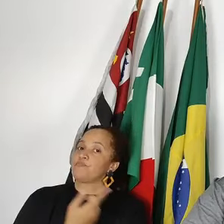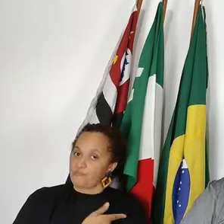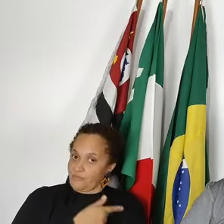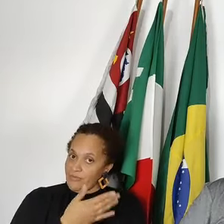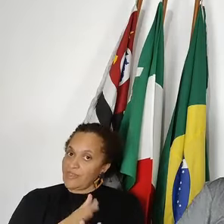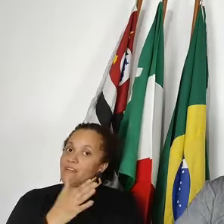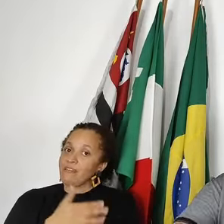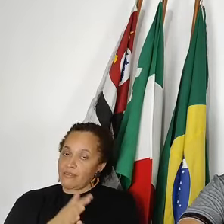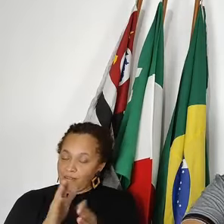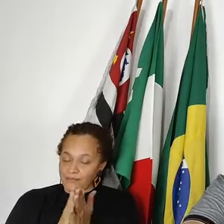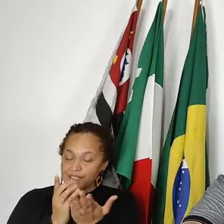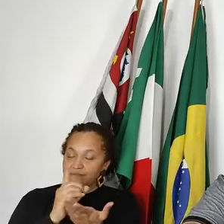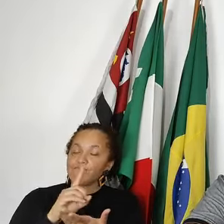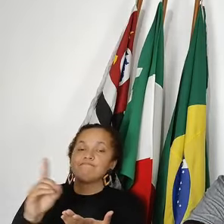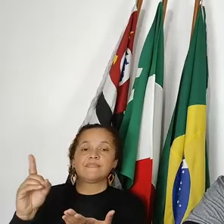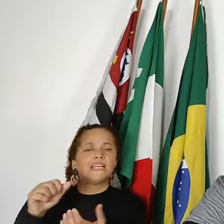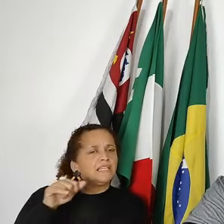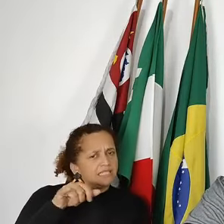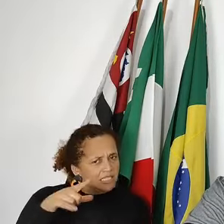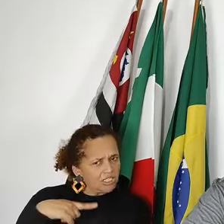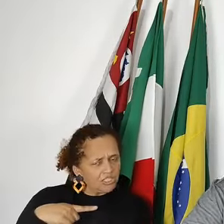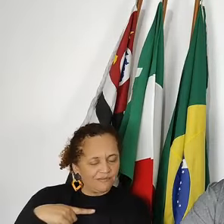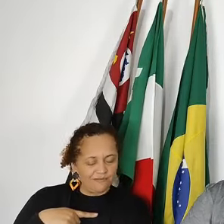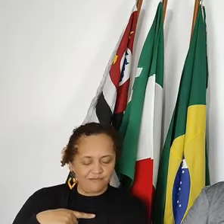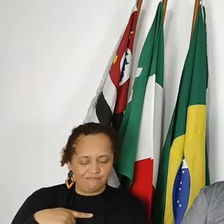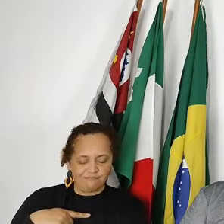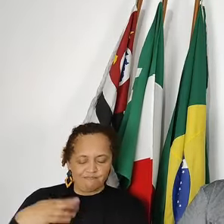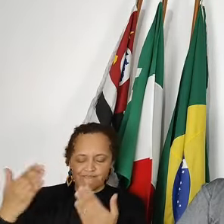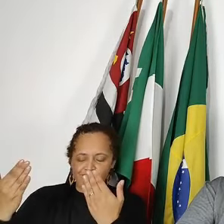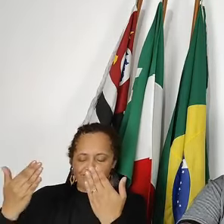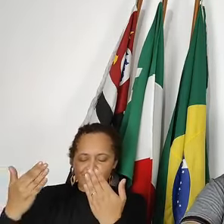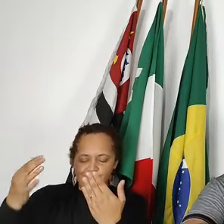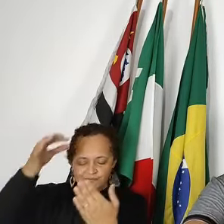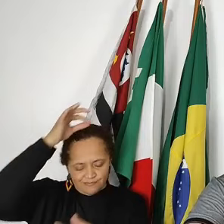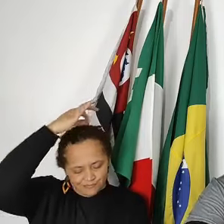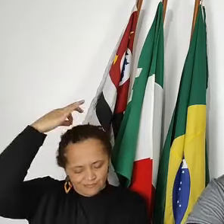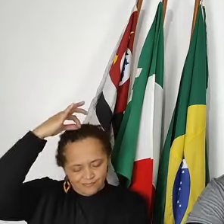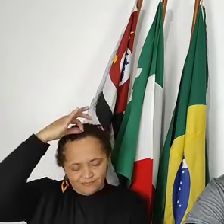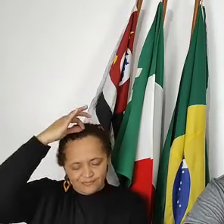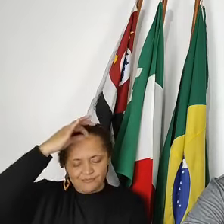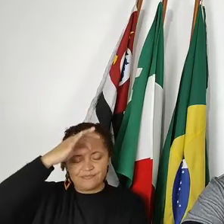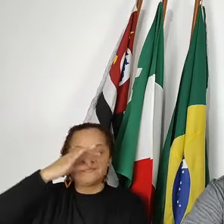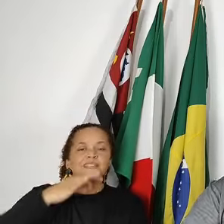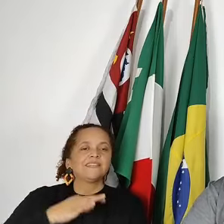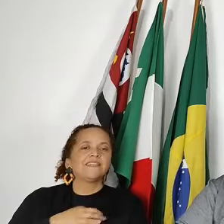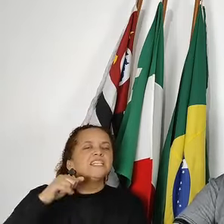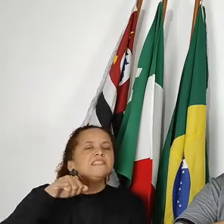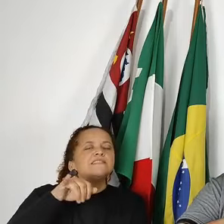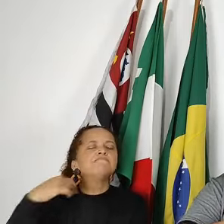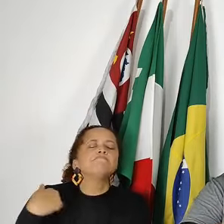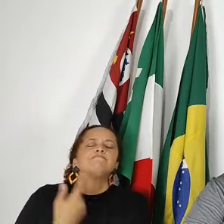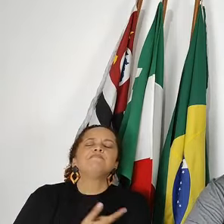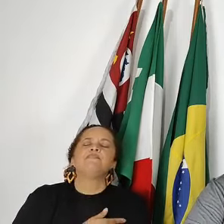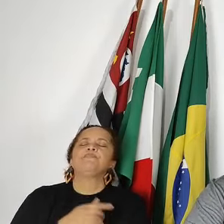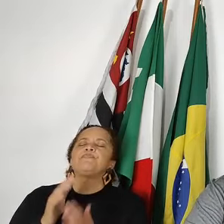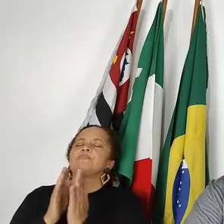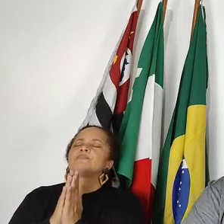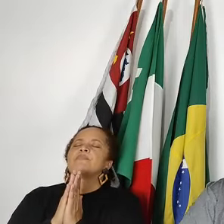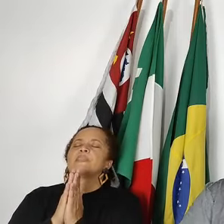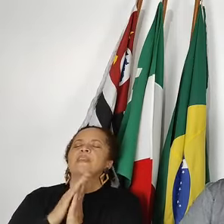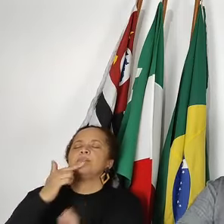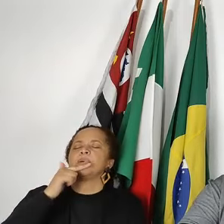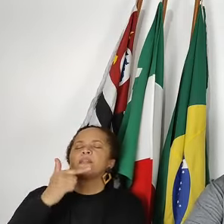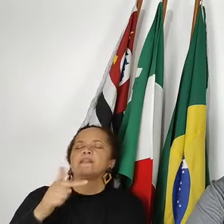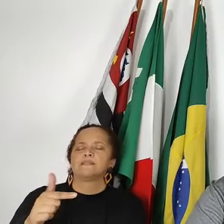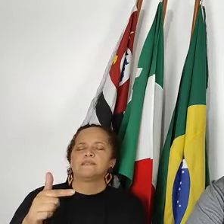praticarmos a palavra, se nós tivermos relacionamento com o Espírito Santo, se nós orarmos em línguas, né, para o Espírito Santo nos